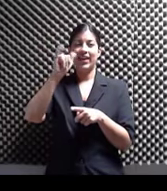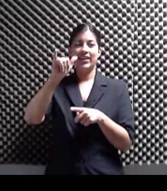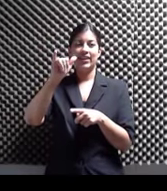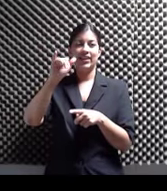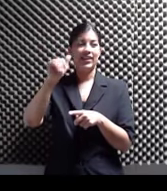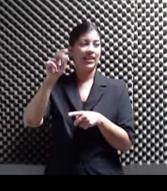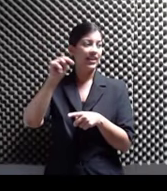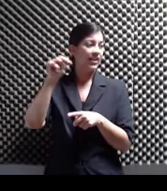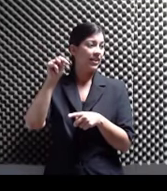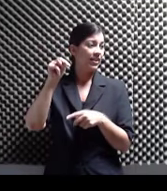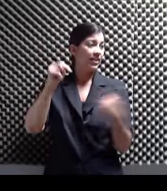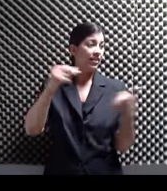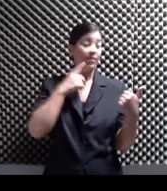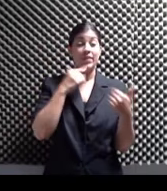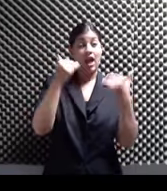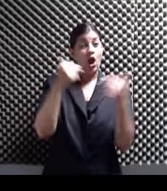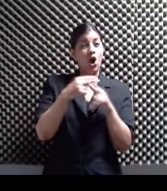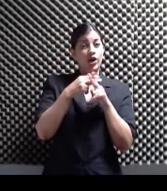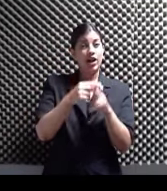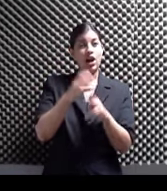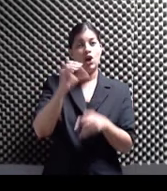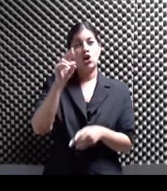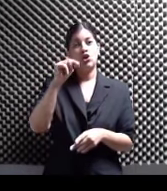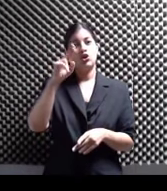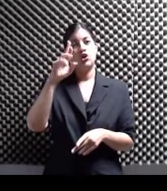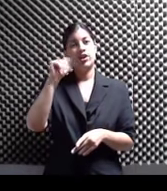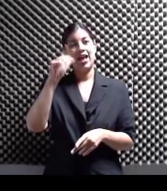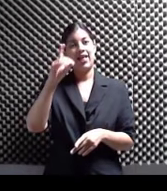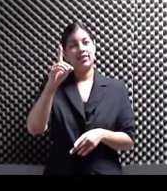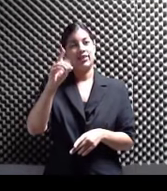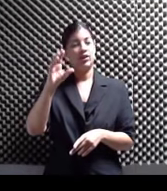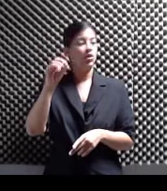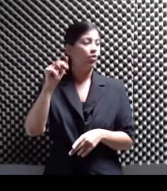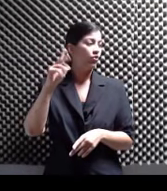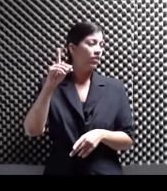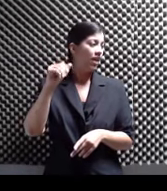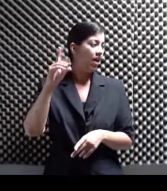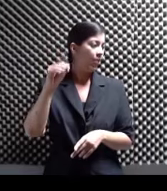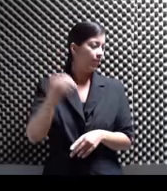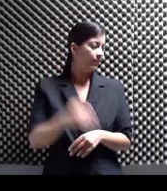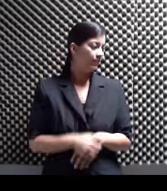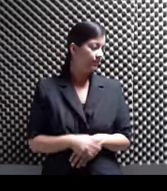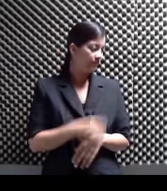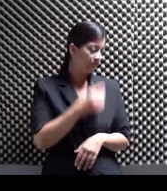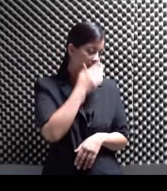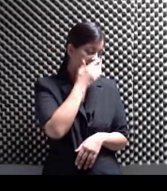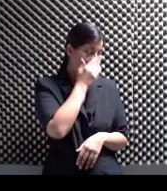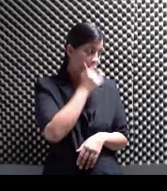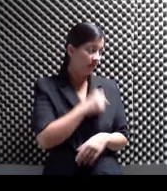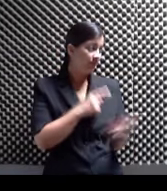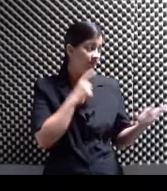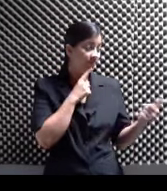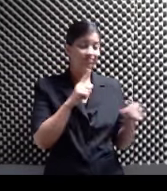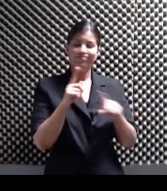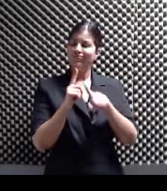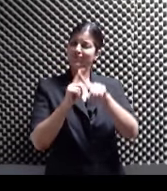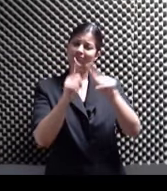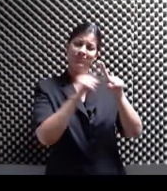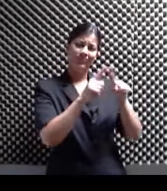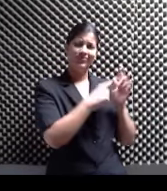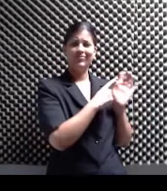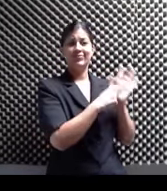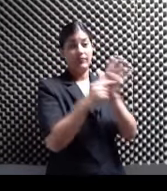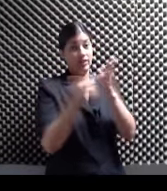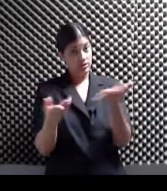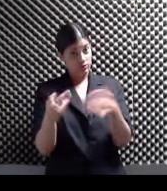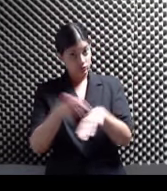Condado. Condado Plaza, sí. Y fue el Helio Isla y fue el Ponce de León. Y tuvo numerosas presentaciones para ese